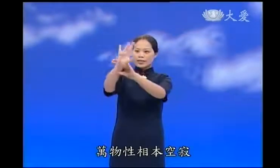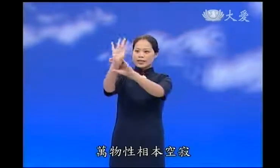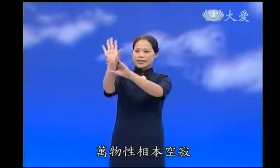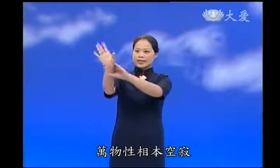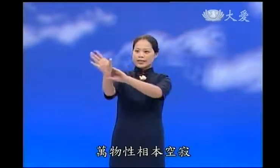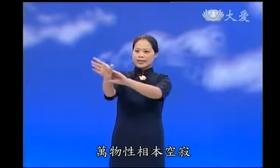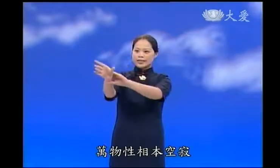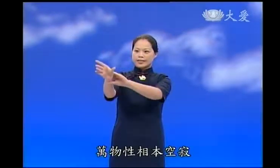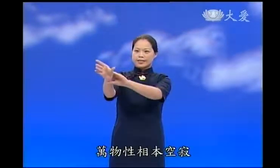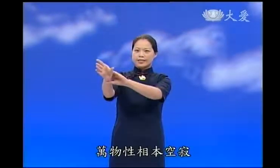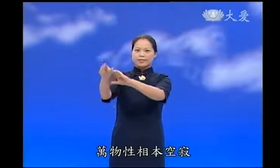寂。